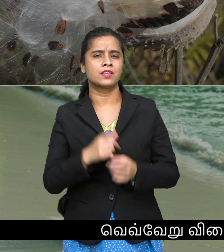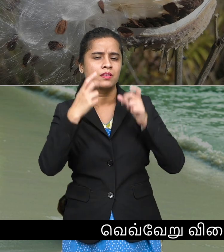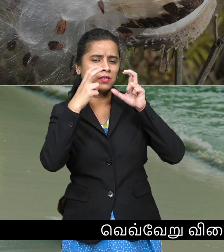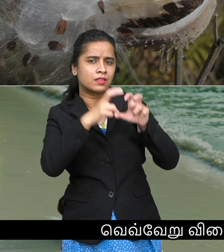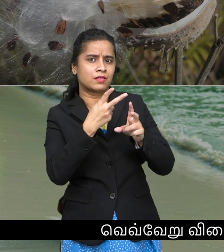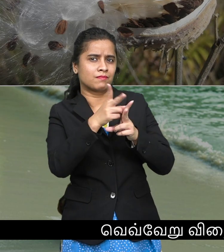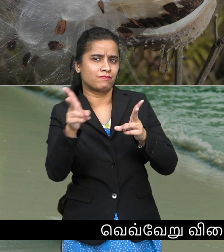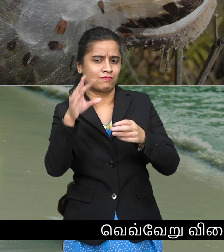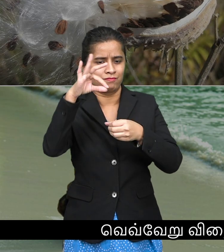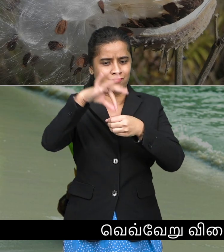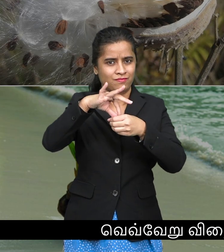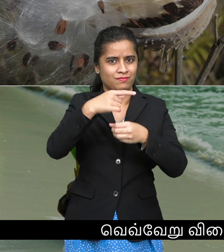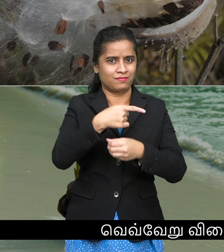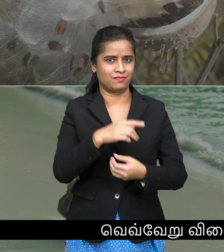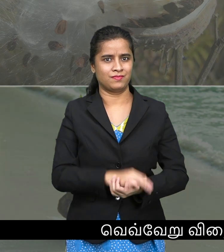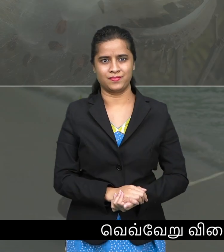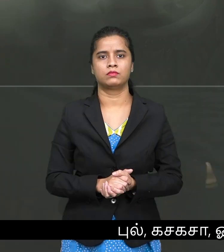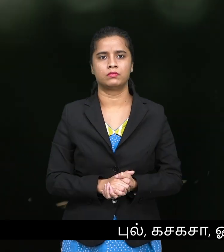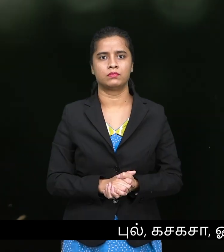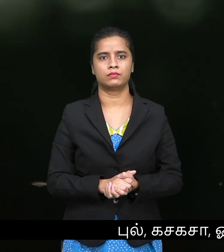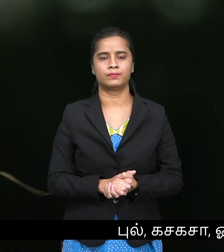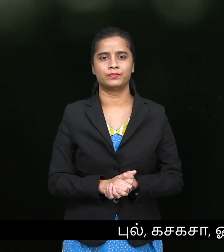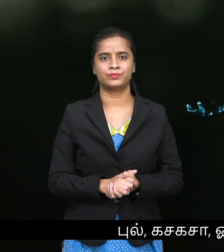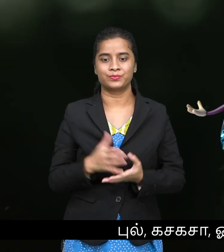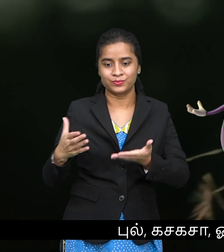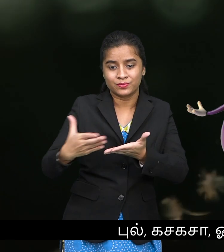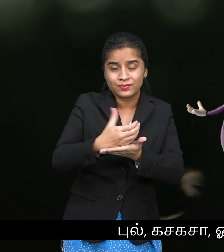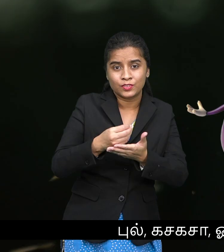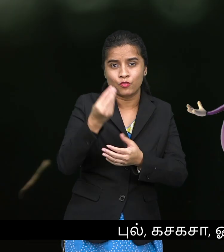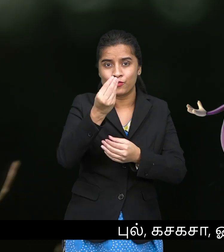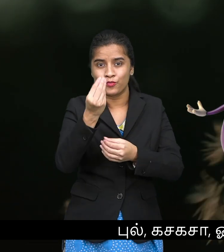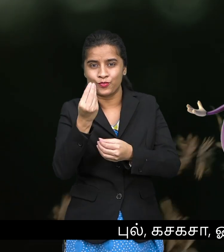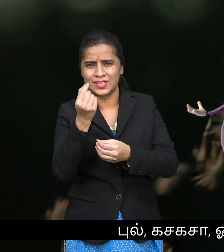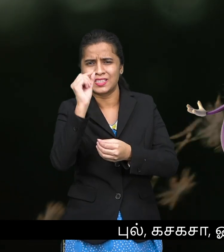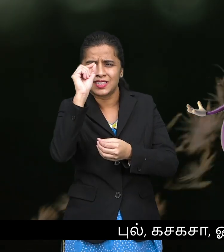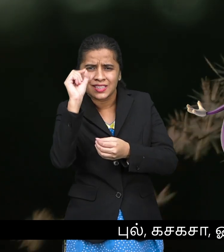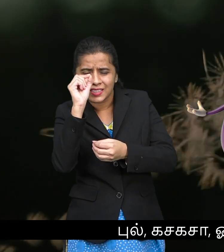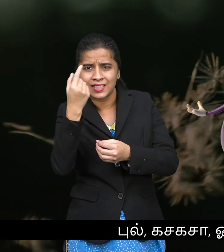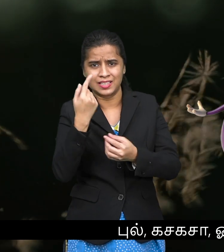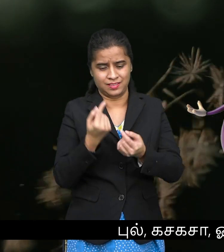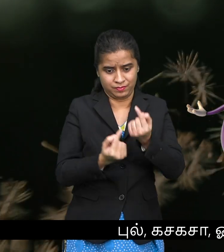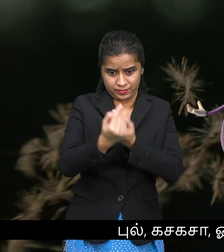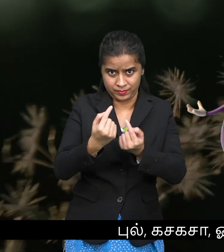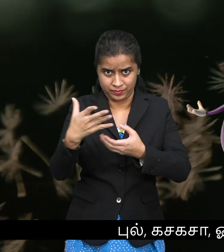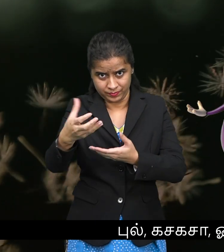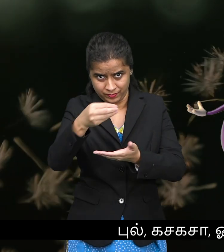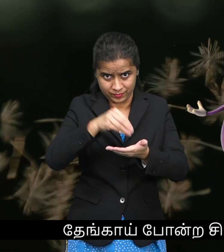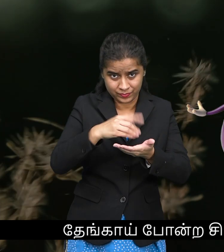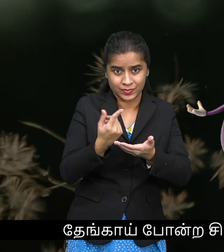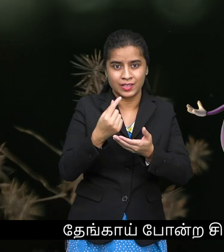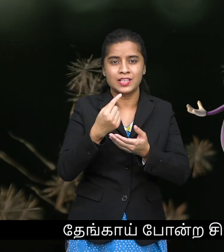வெவ்வேறு விதைகளை கவனியுங்கள். புல், கசகசா, ஓக்ரா அல்லது